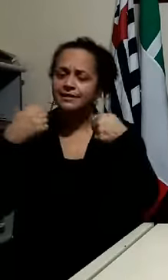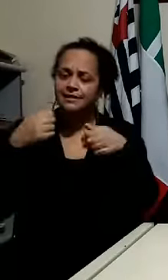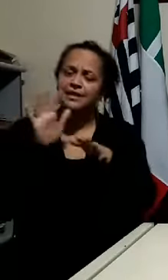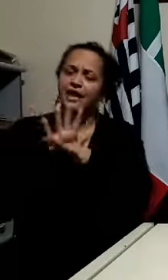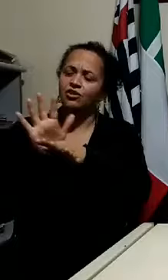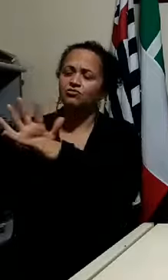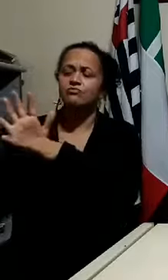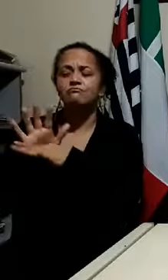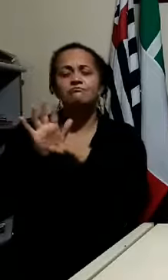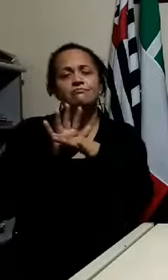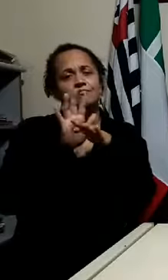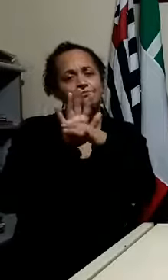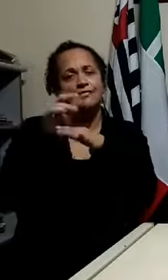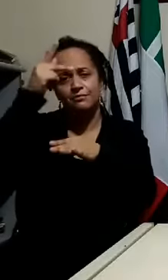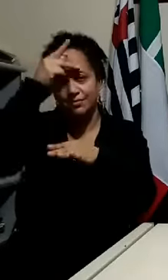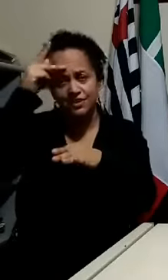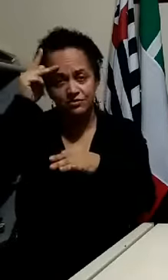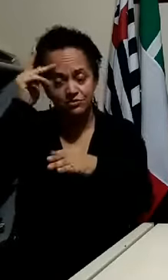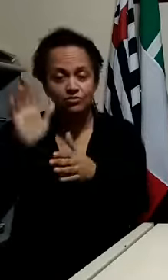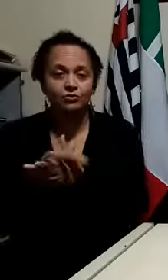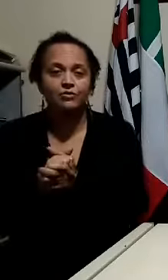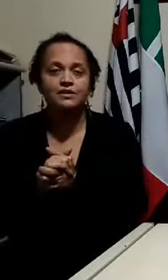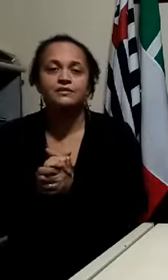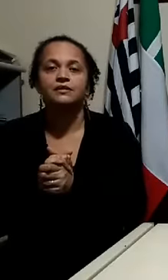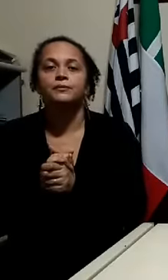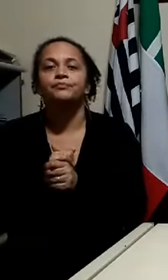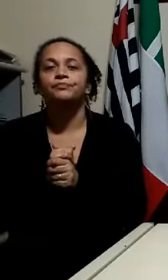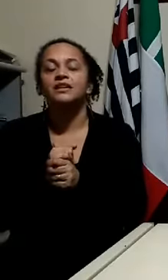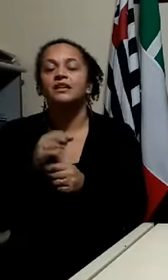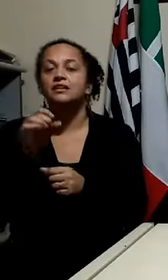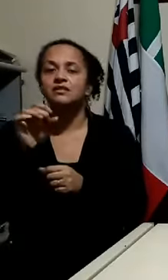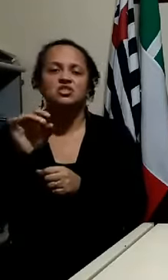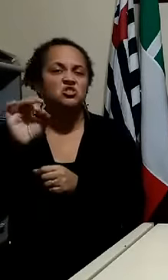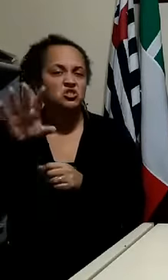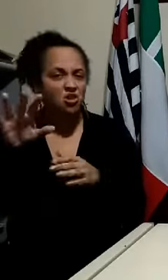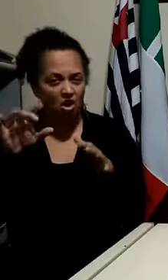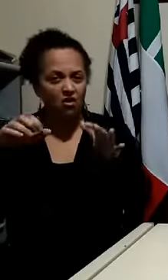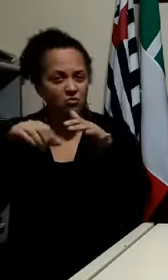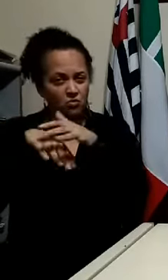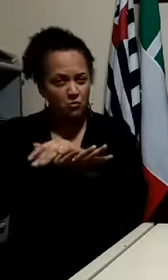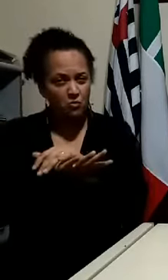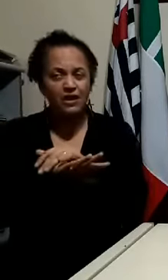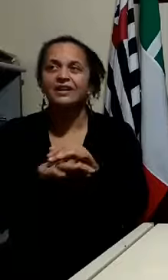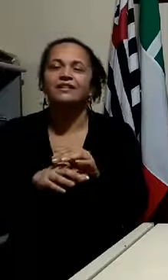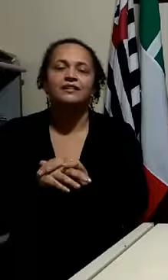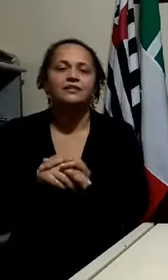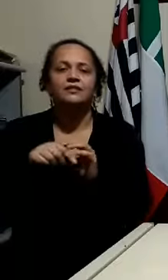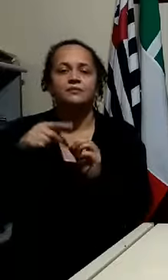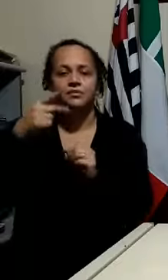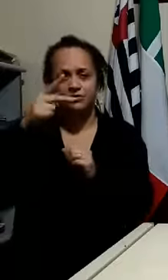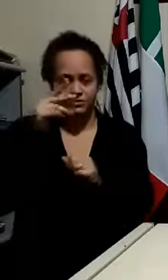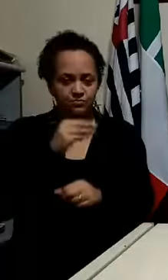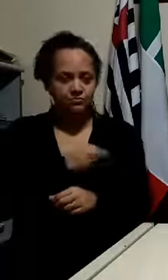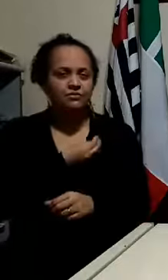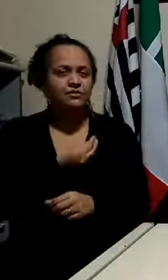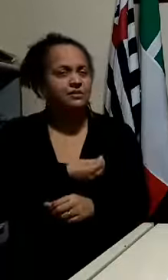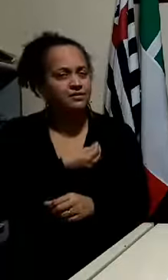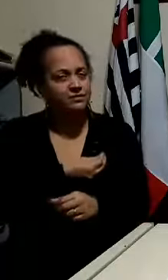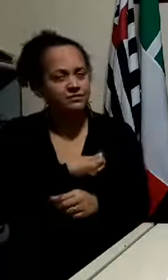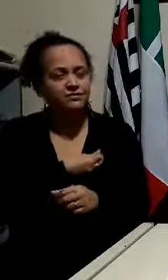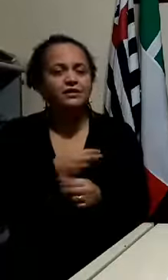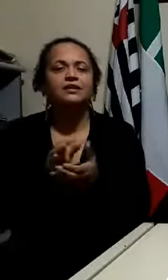para repartir, e que acumulem para si mesmo tesouros sólido fundamento para o futuro, a